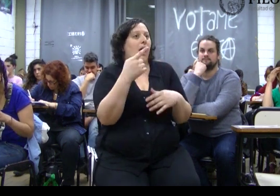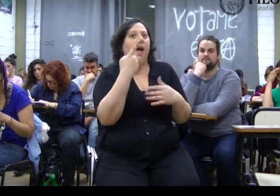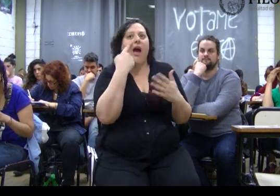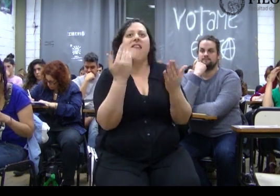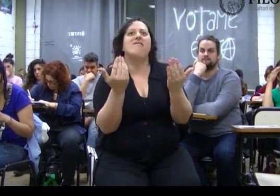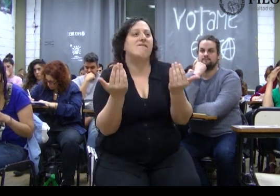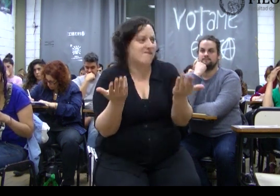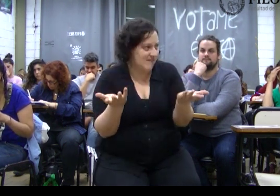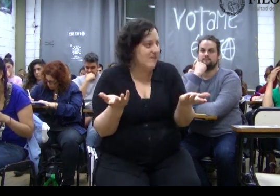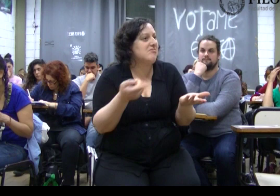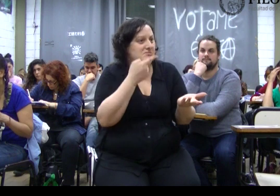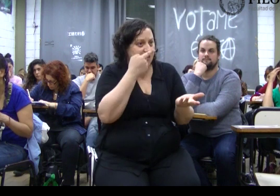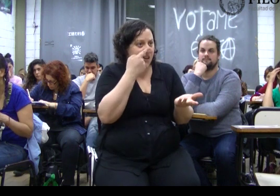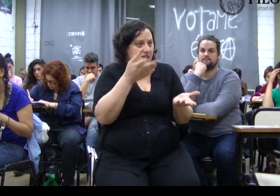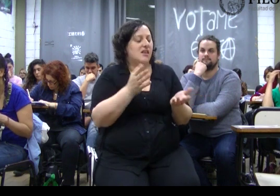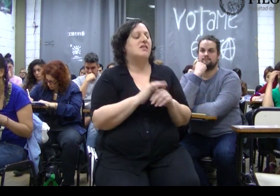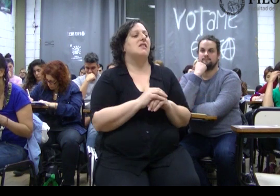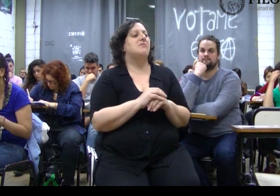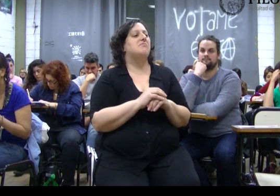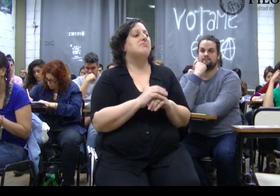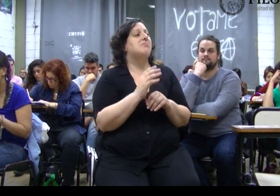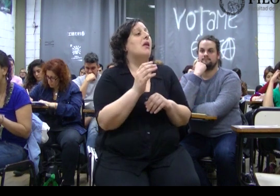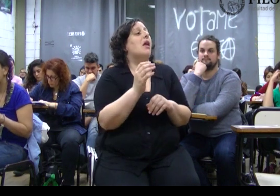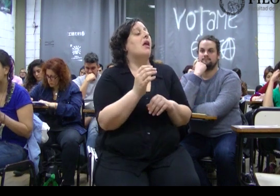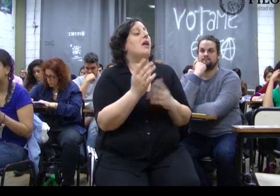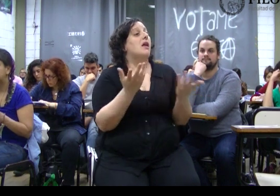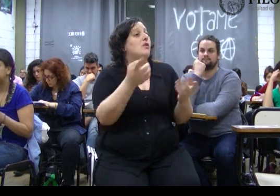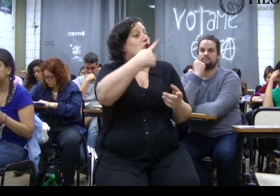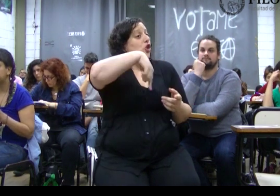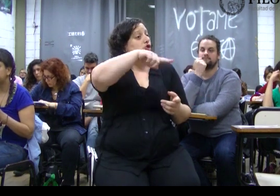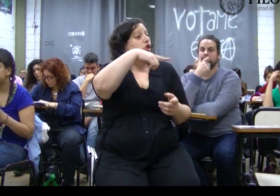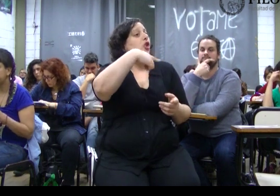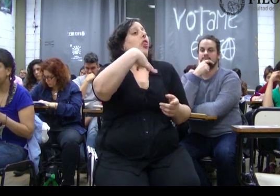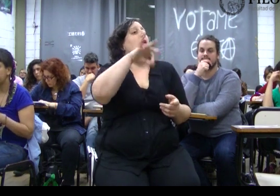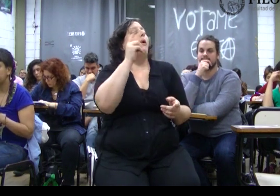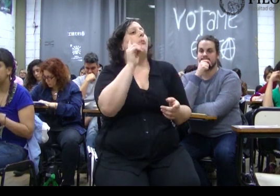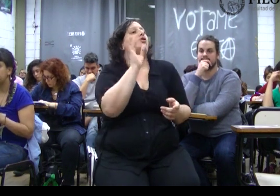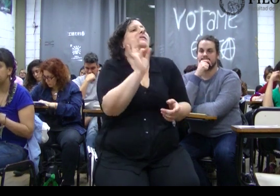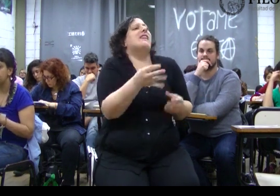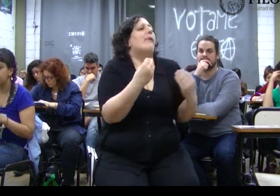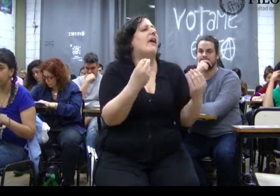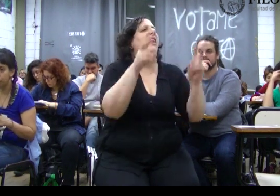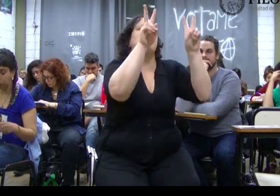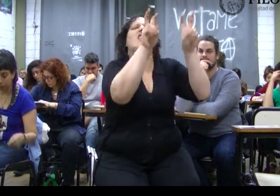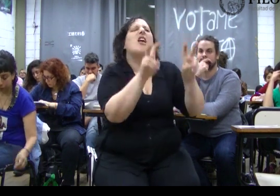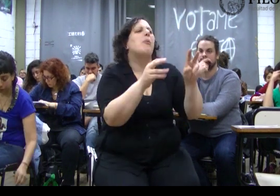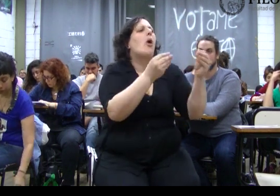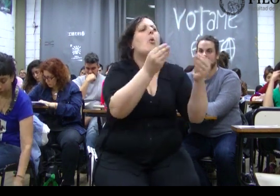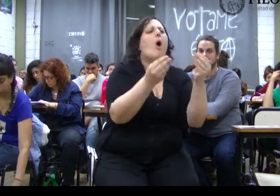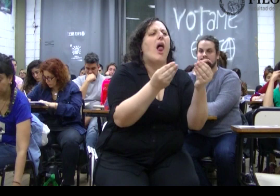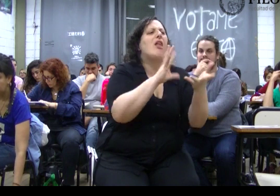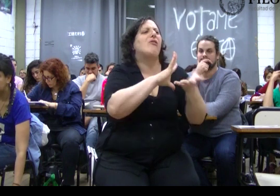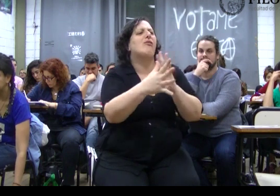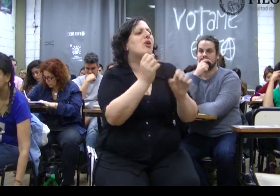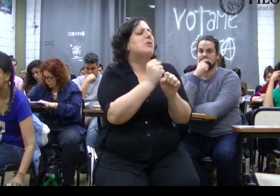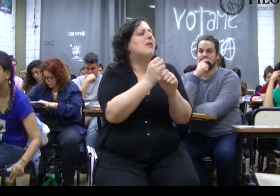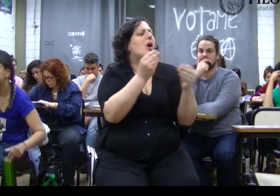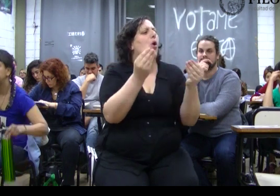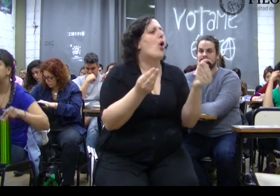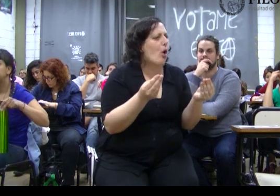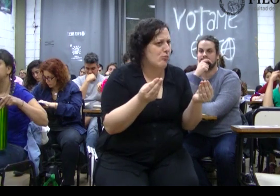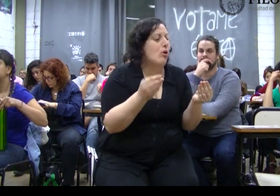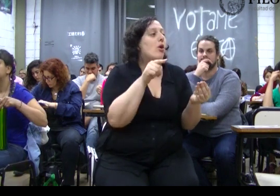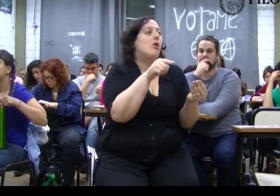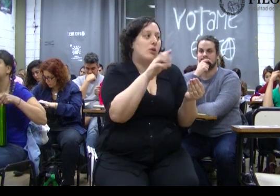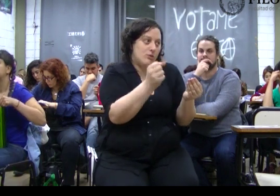qué es importante que estemos enterados de cuáles son las temáticas que se trabajan, de cómo se trabaja? Porque también es